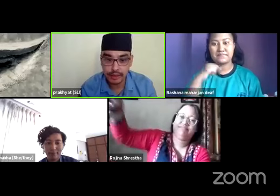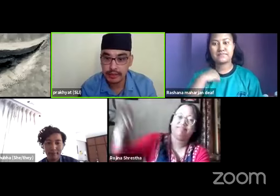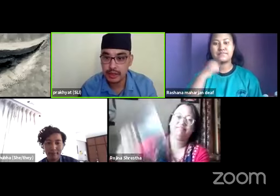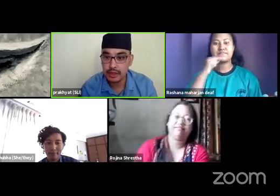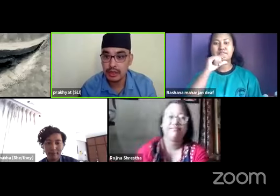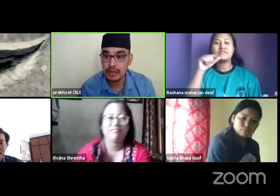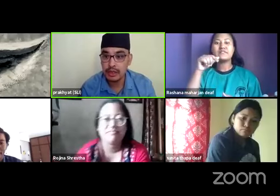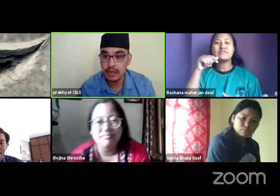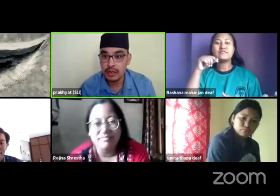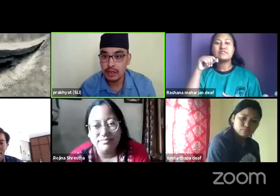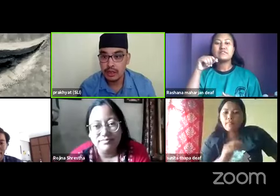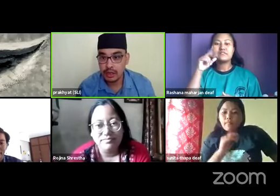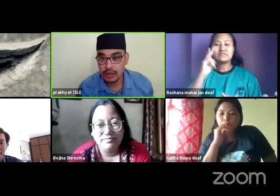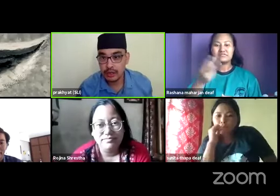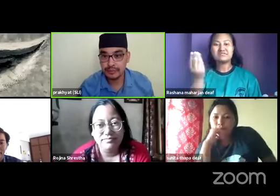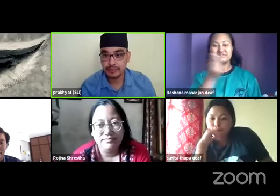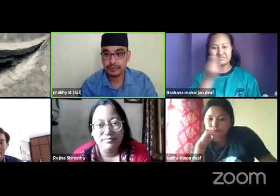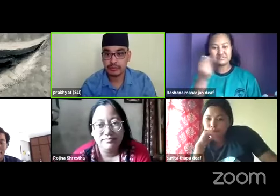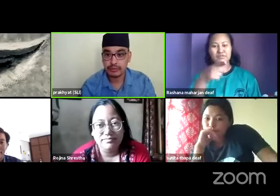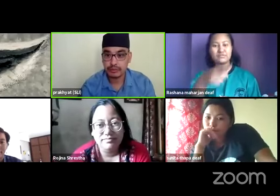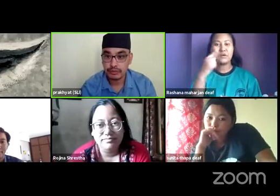सर्वप्रथम सबैलाई नमस्कार.